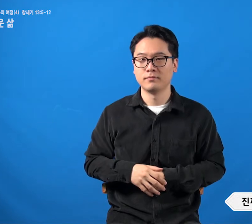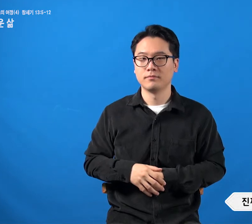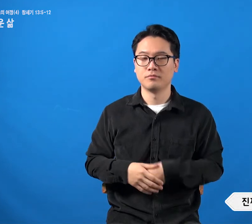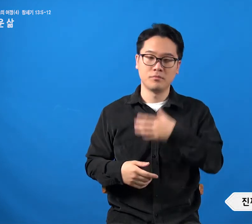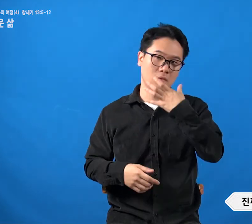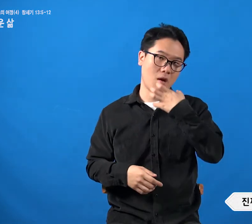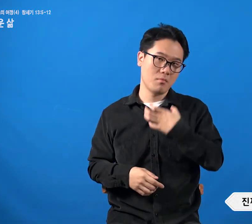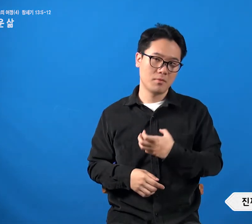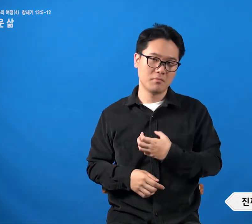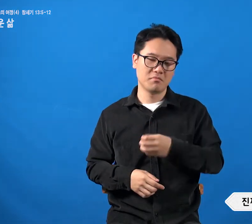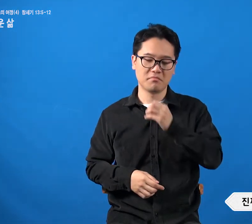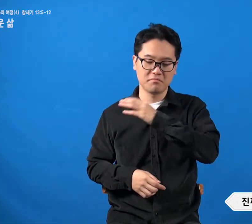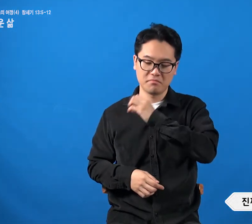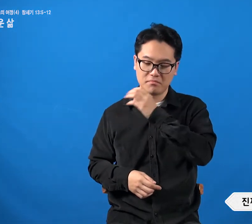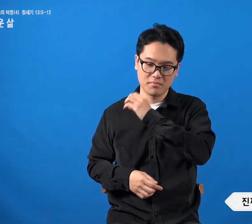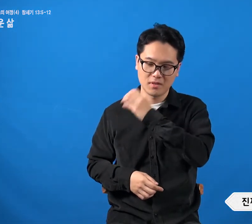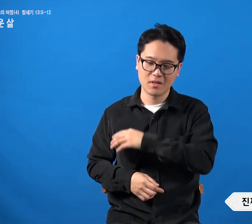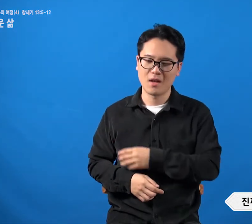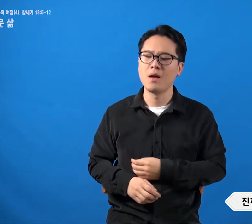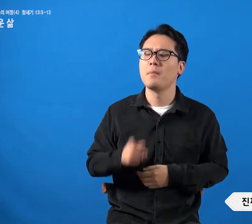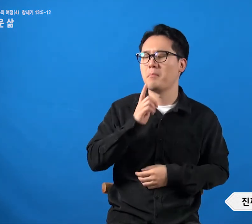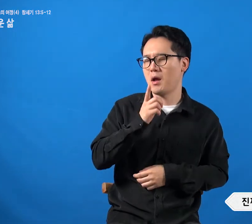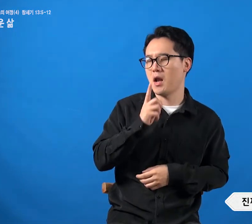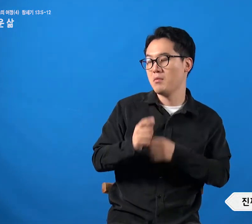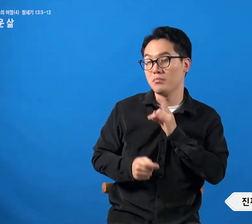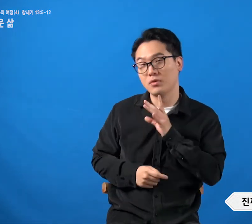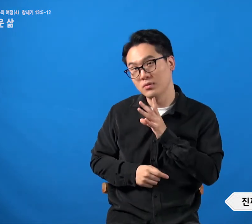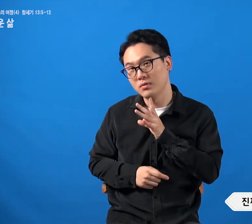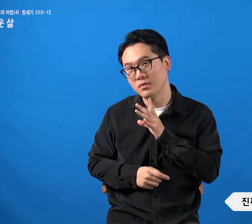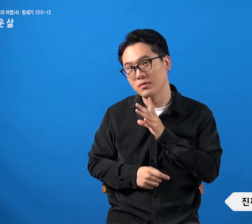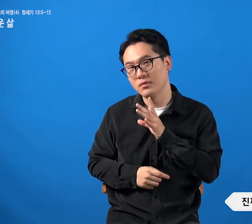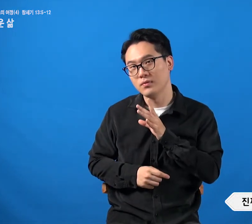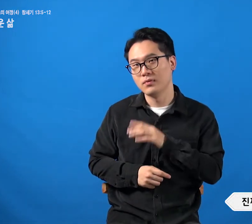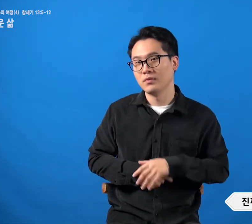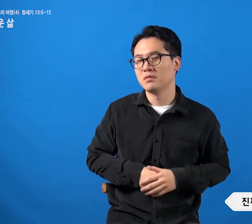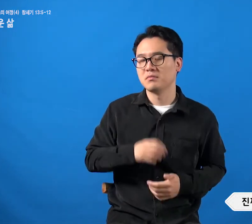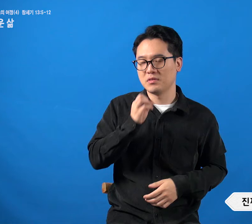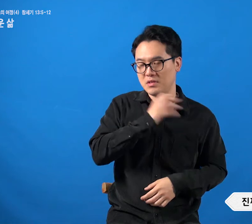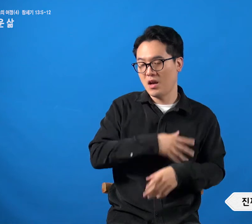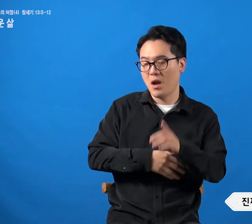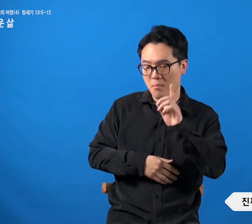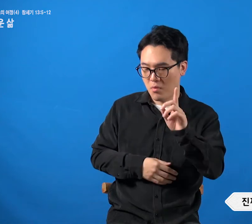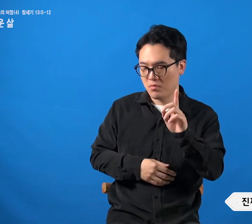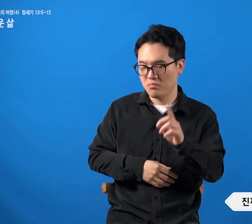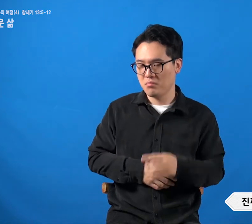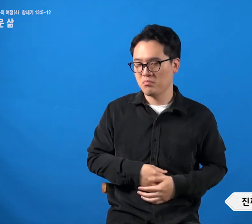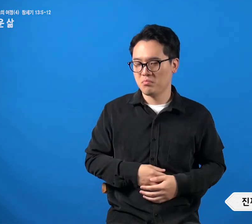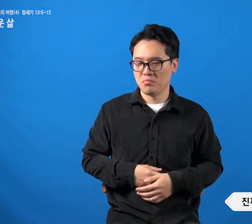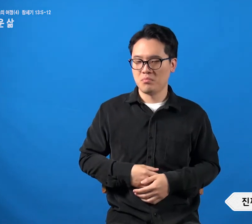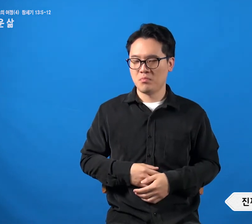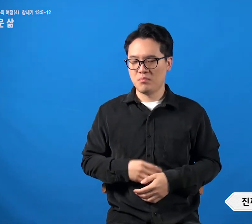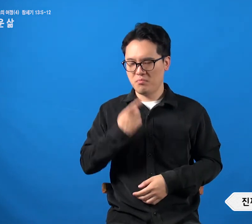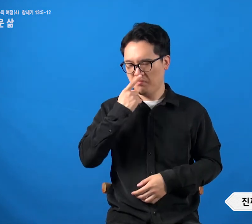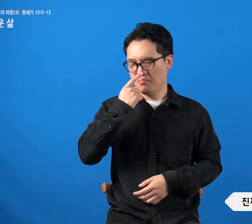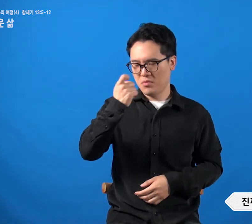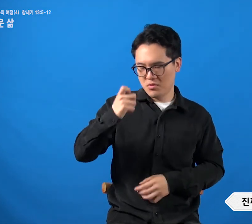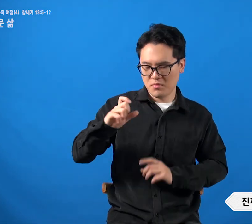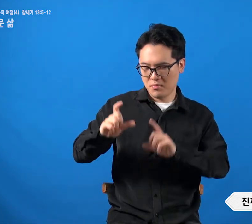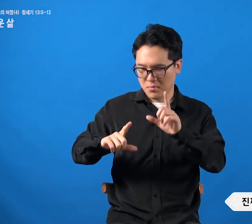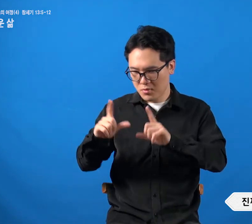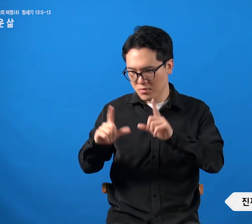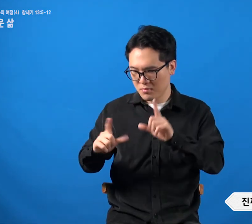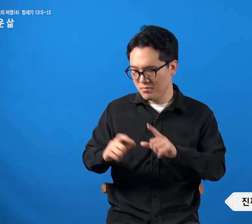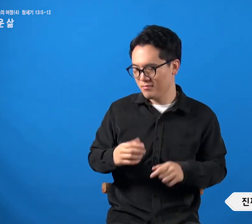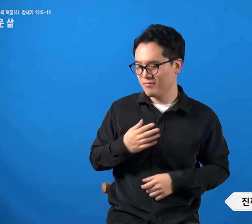아브라함이 그냥 말로 한번 해봤던 것일까요? 그냥 한번 폼잡기 위해서 말은 그렇게